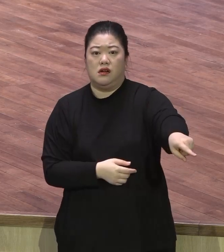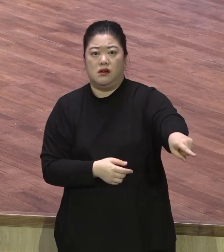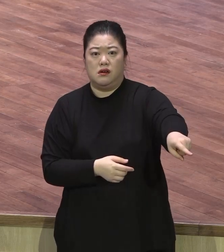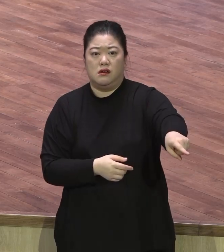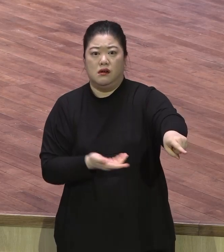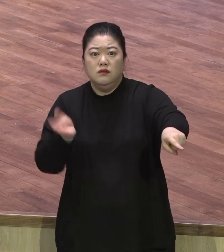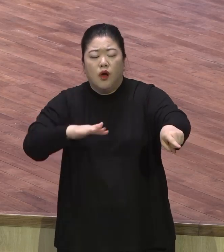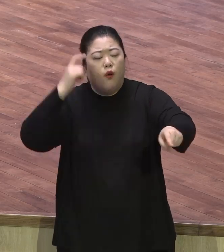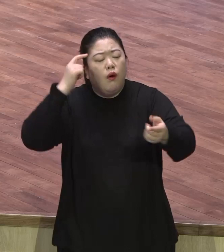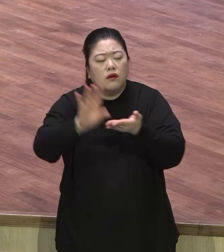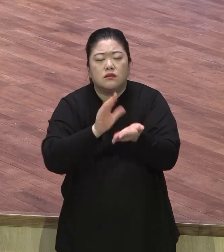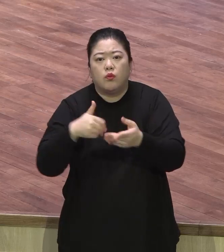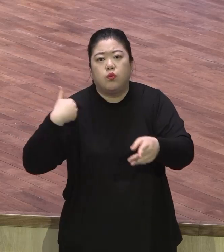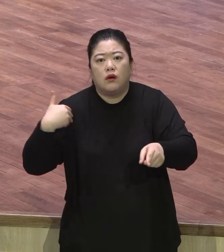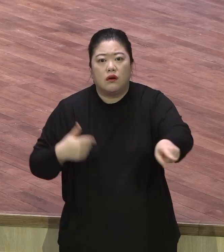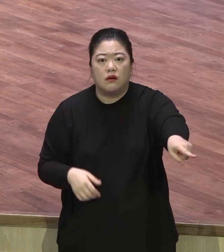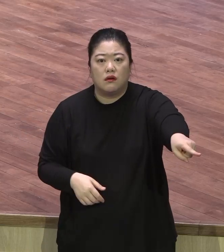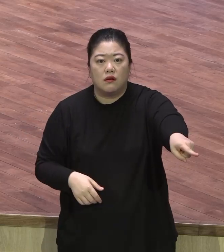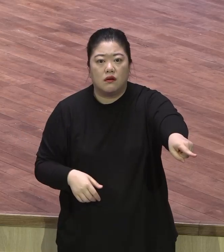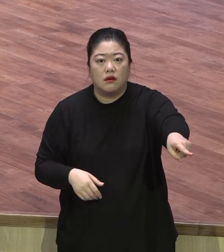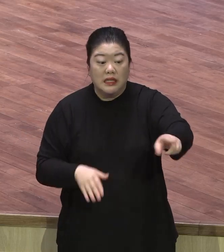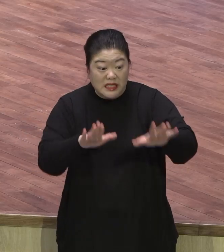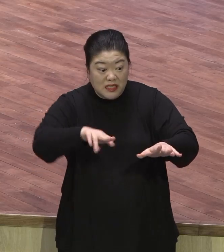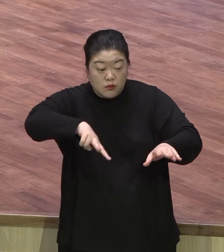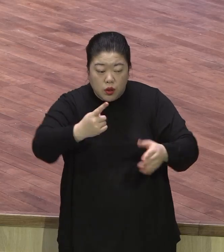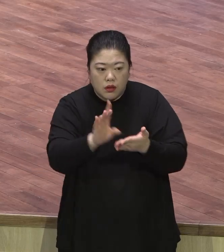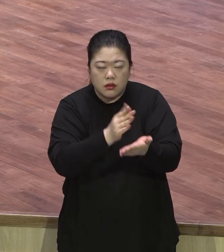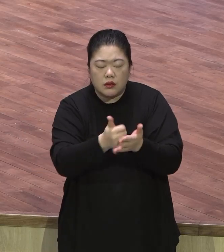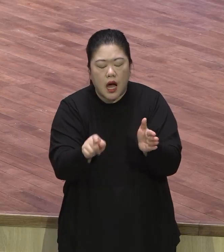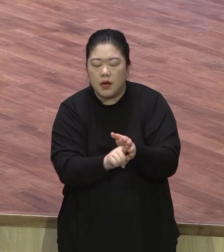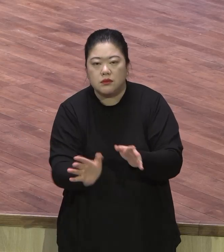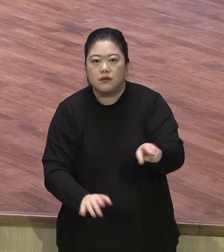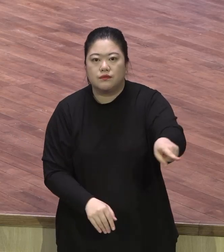인류를 구원할 메시아가 난데 지금도 안 믿어